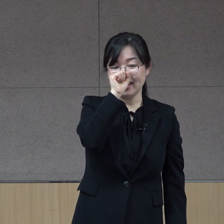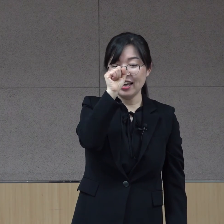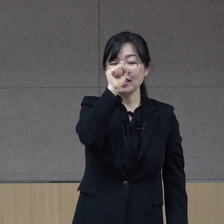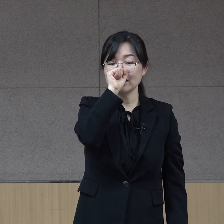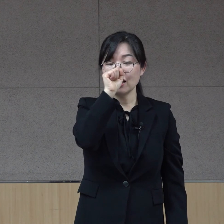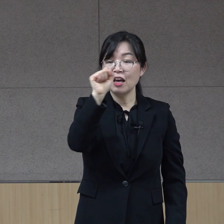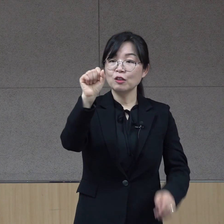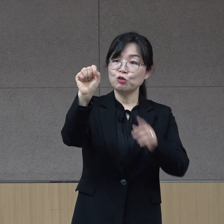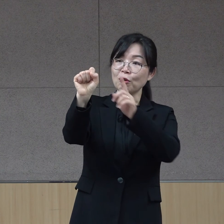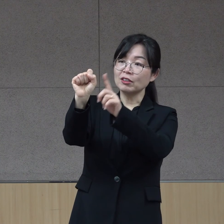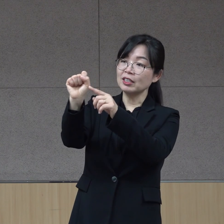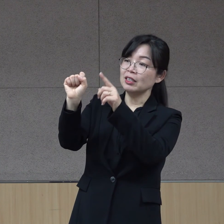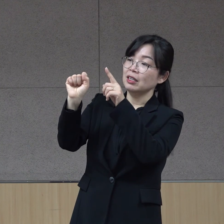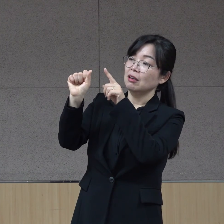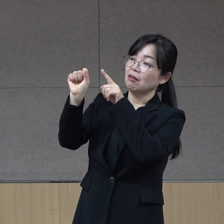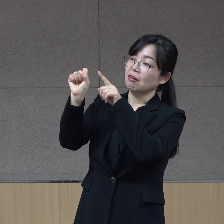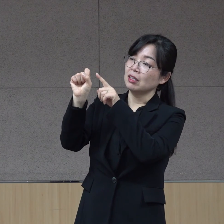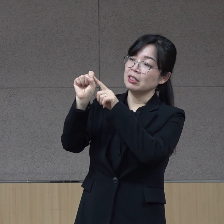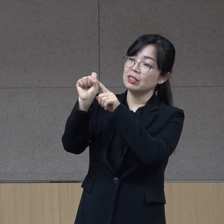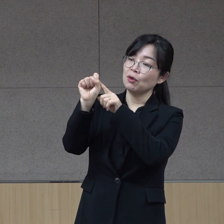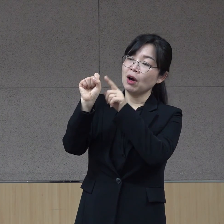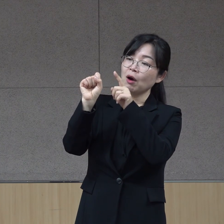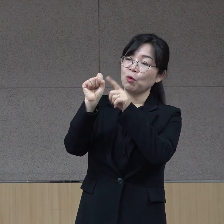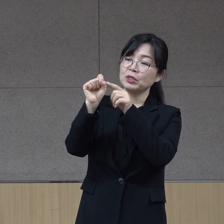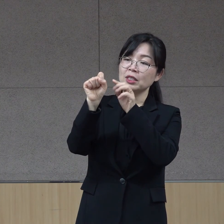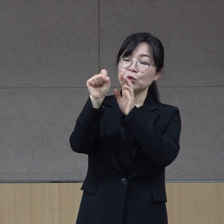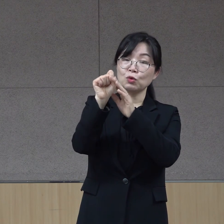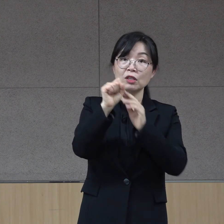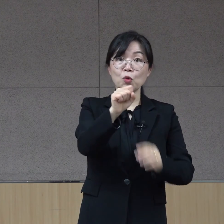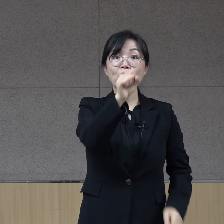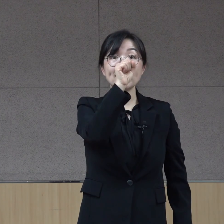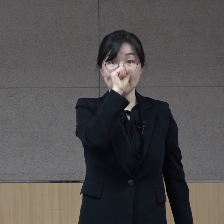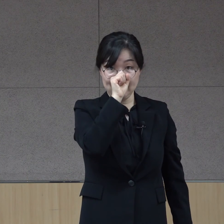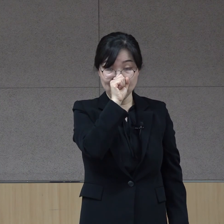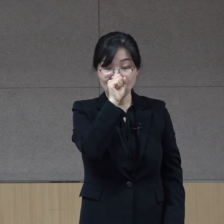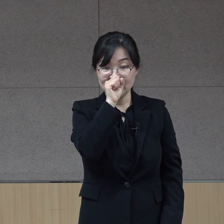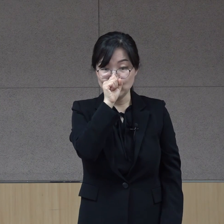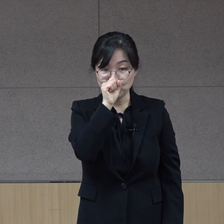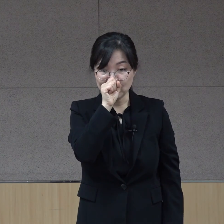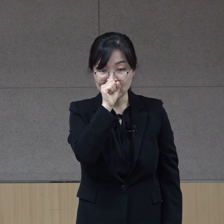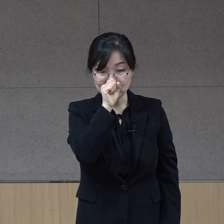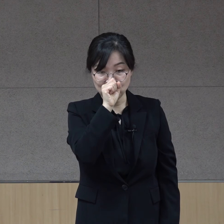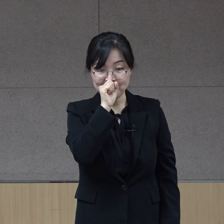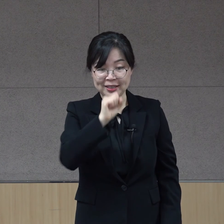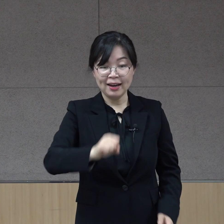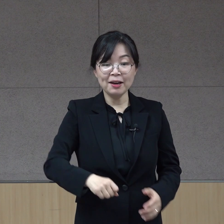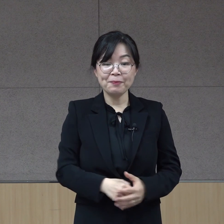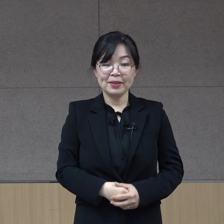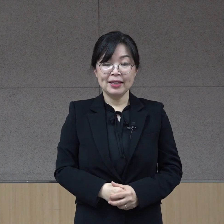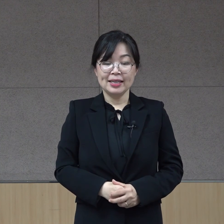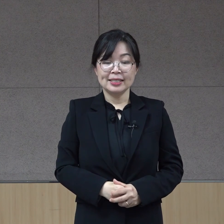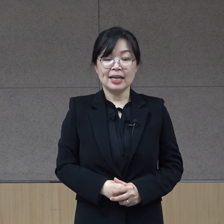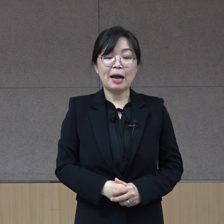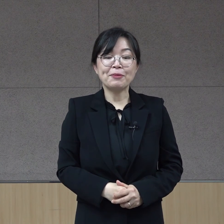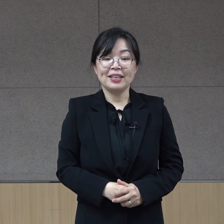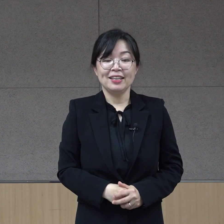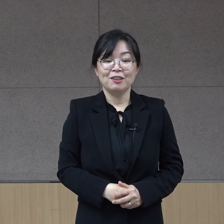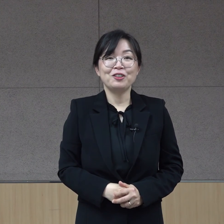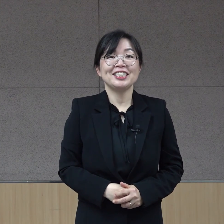이렇게 주먹을 일지와 오지 쪽을 코에다 대는 거. 이게 좋다라는 수화입니다. 자, 감기. 우리 지난